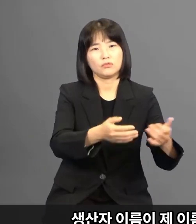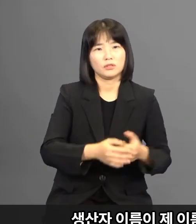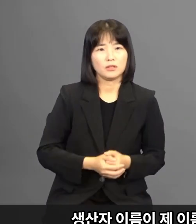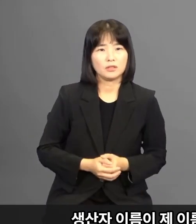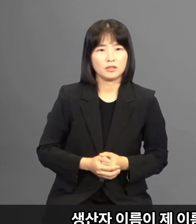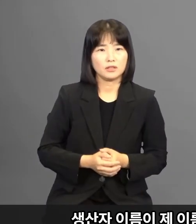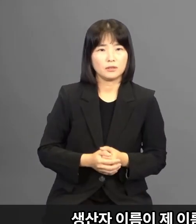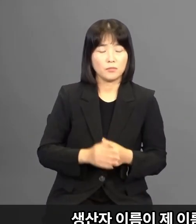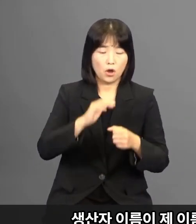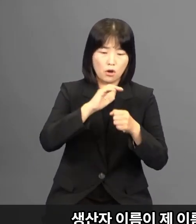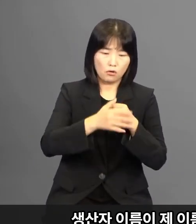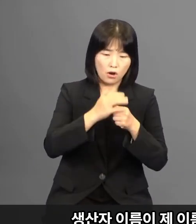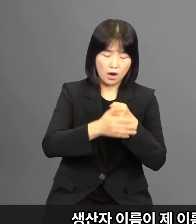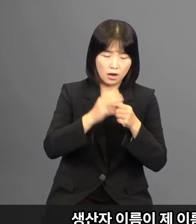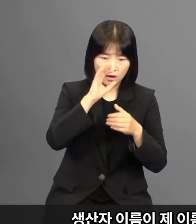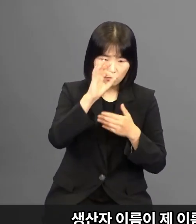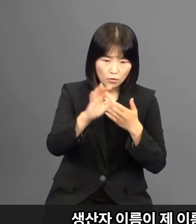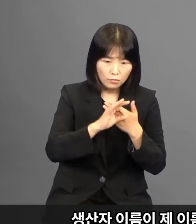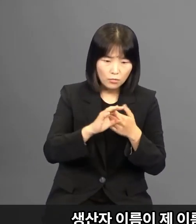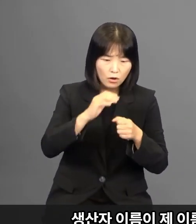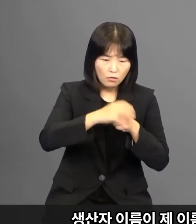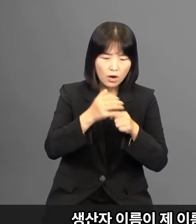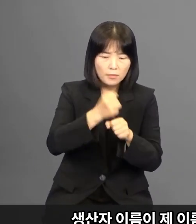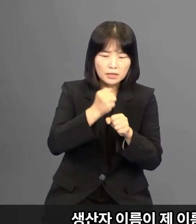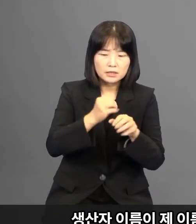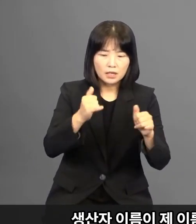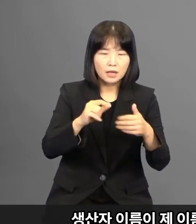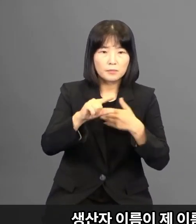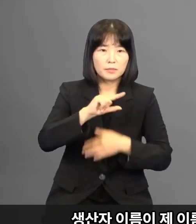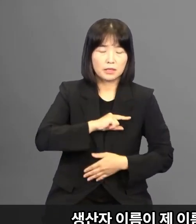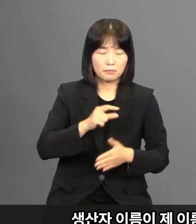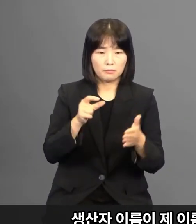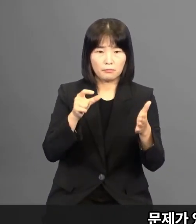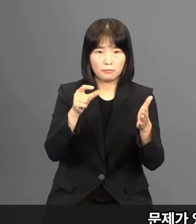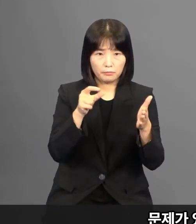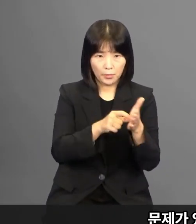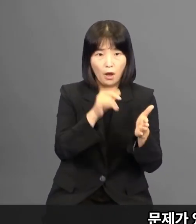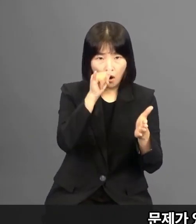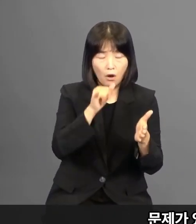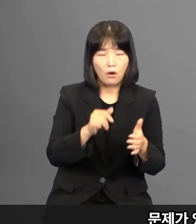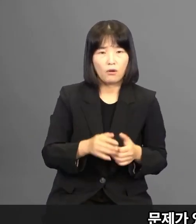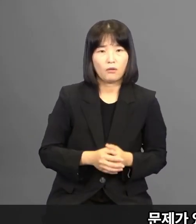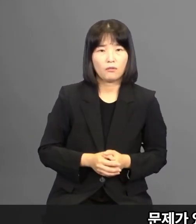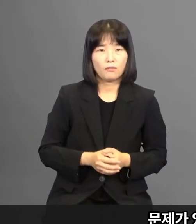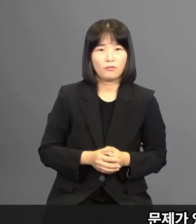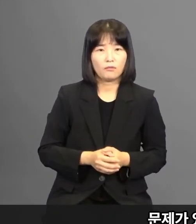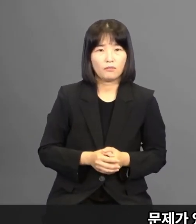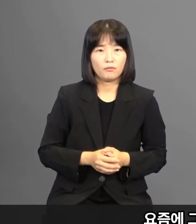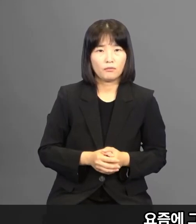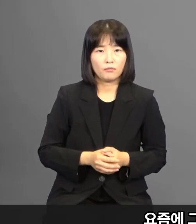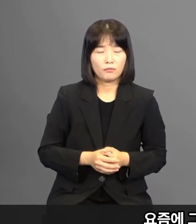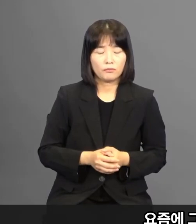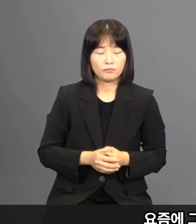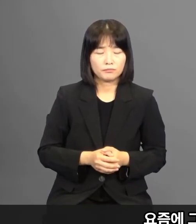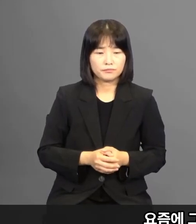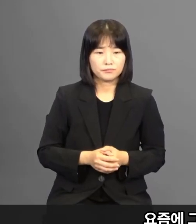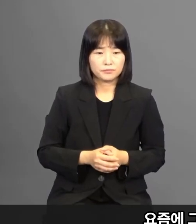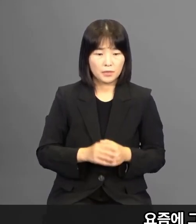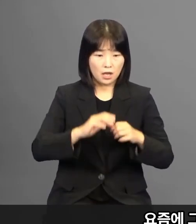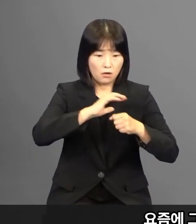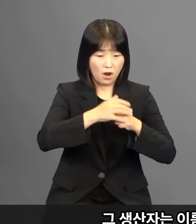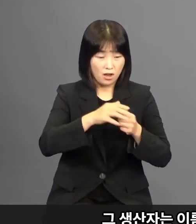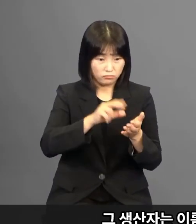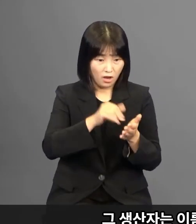있어요. 생산자 이름이. 제 이름을 걸고 이 열매를 드리는 겁니다. 문제가 있으면 연락 주십시오. 요즘에 그렇게 하지